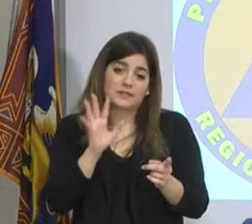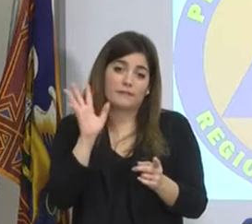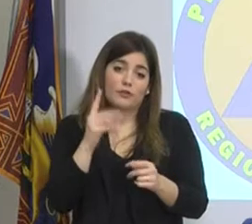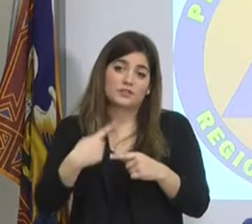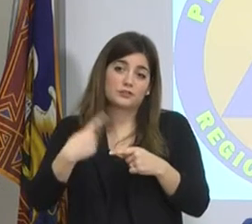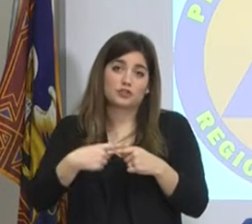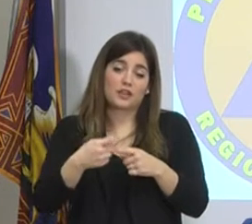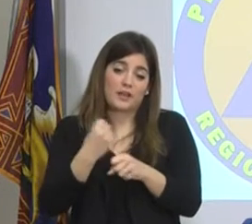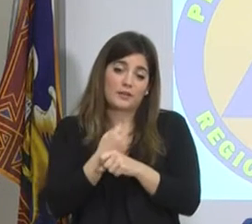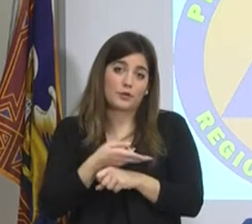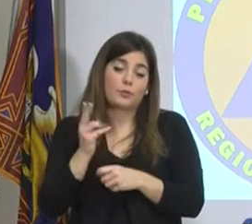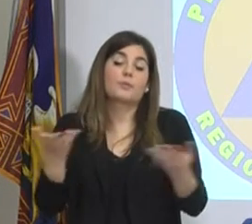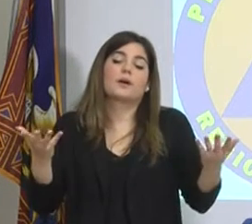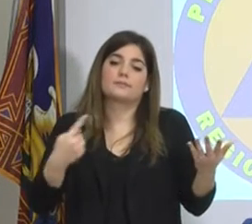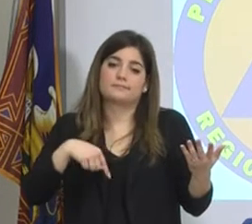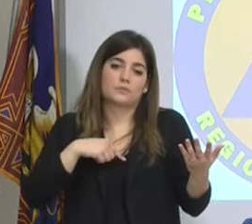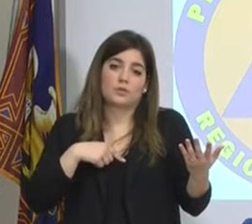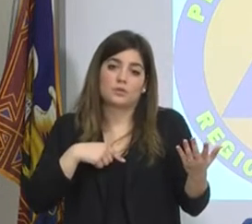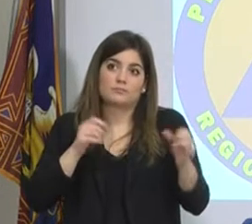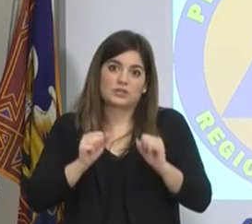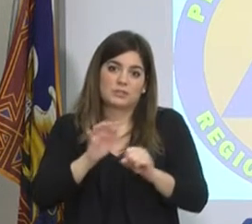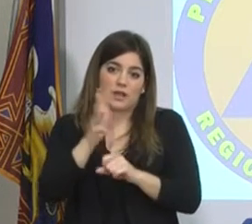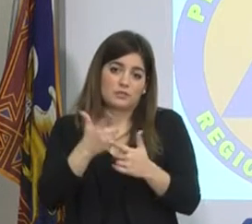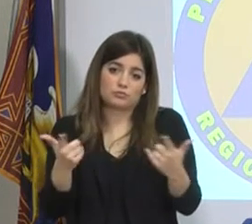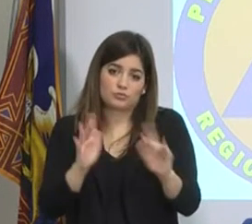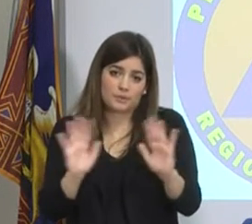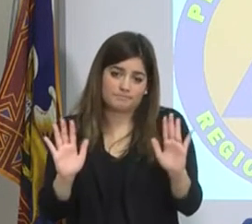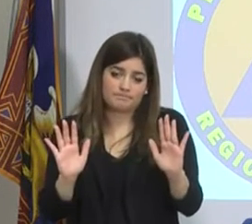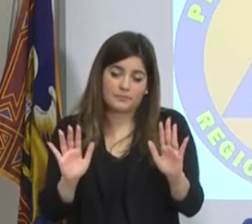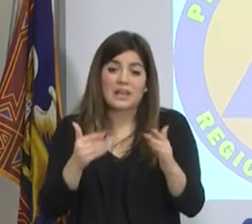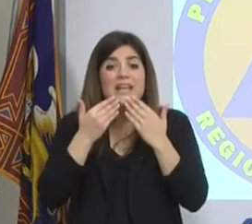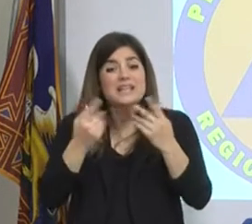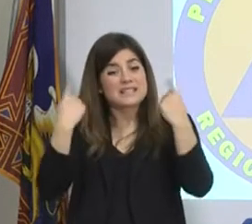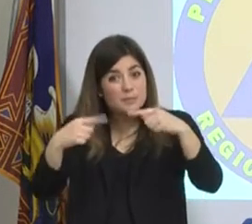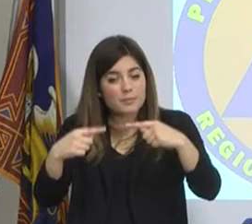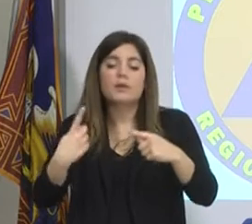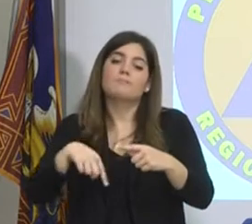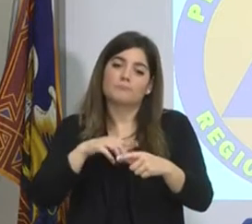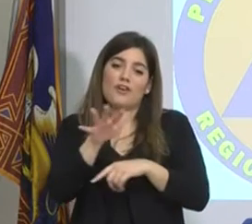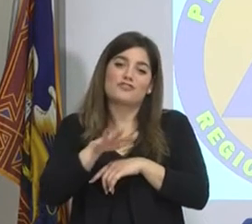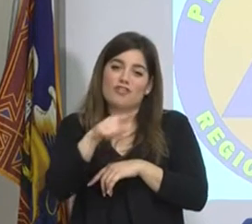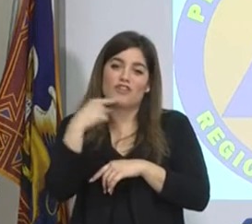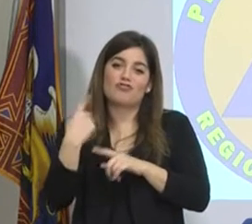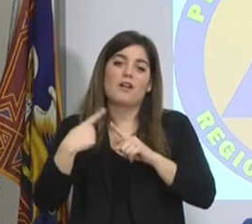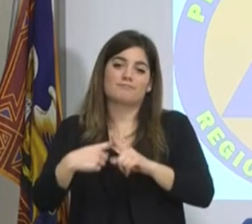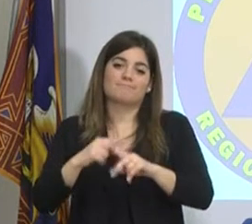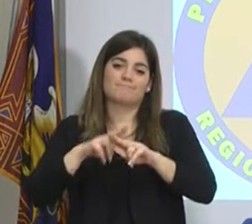però non avevamo altre scelte ci ha permesso di restare tutte queste settimane in zona gialla